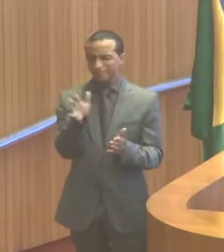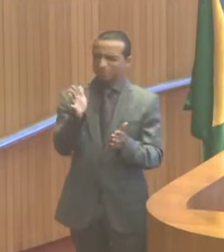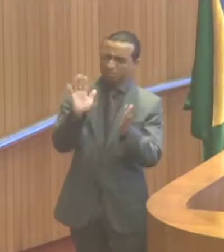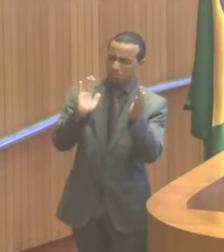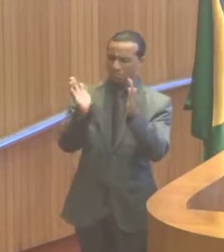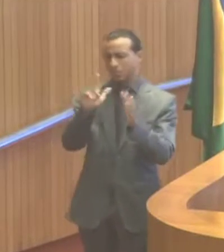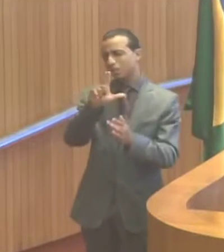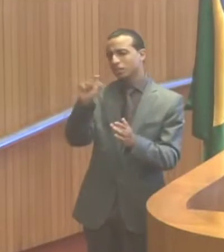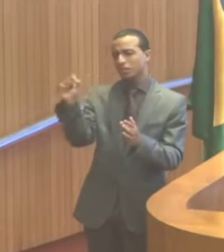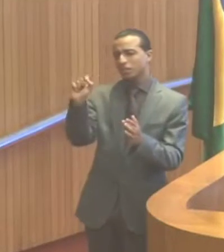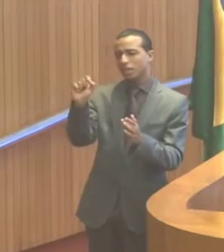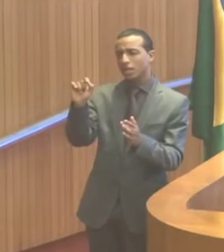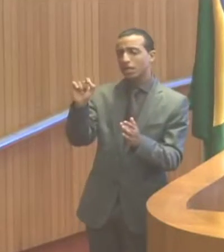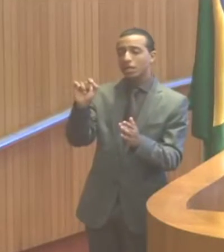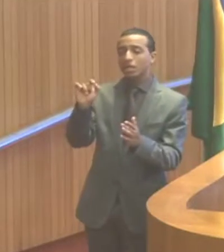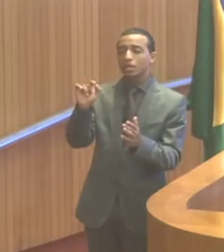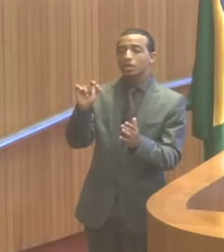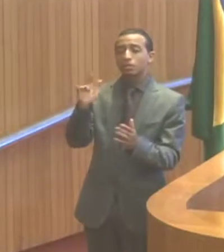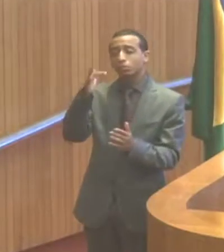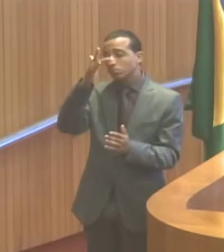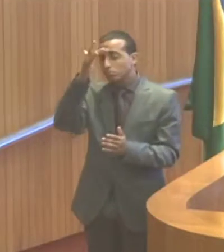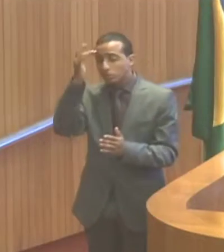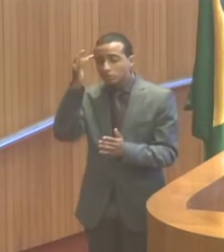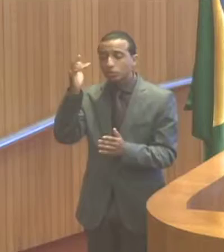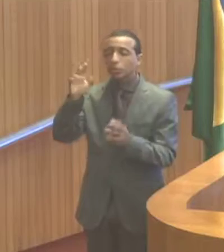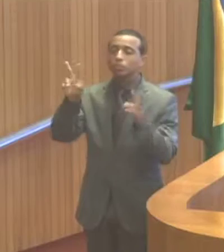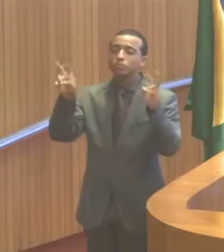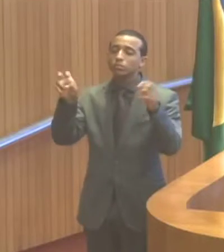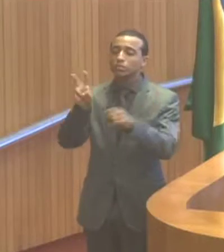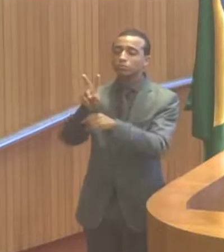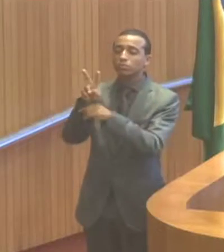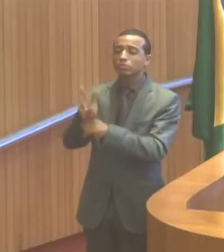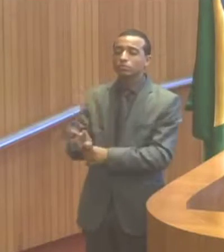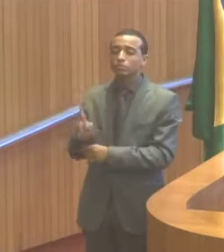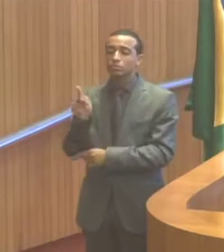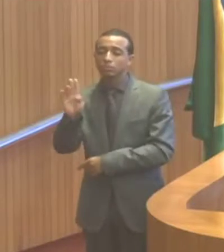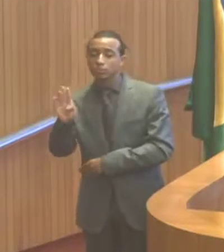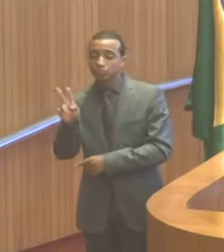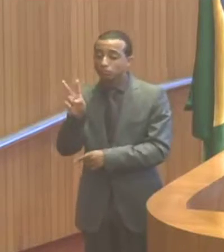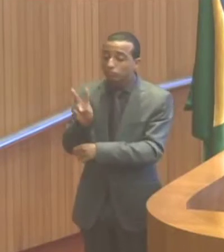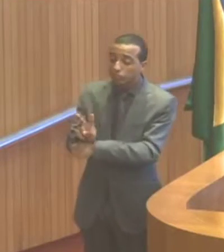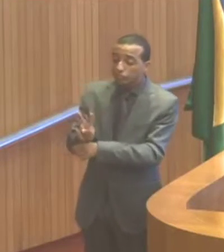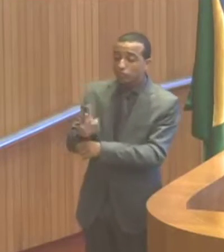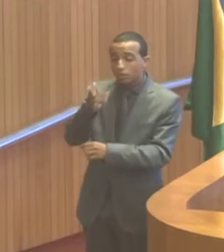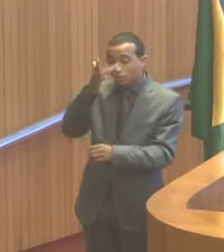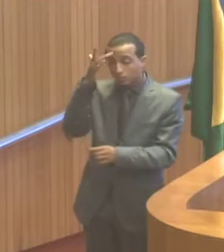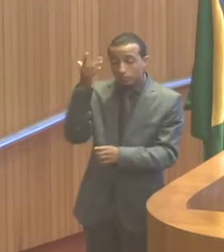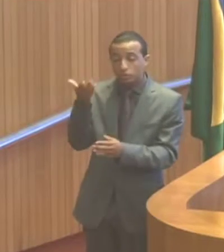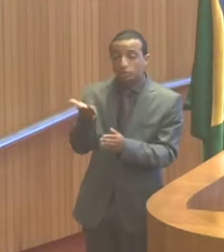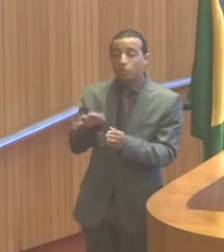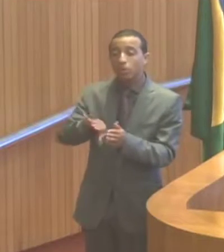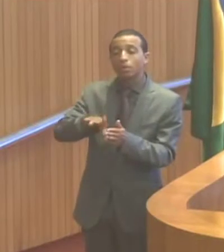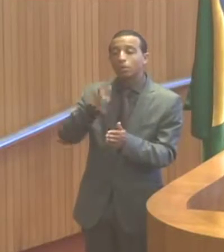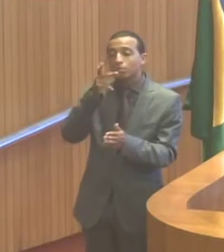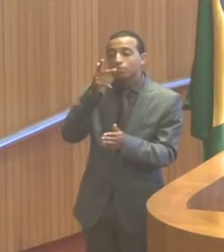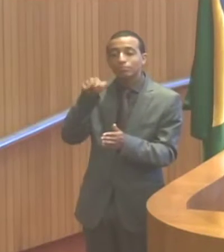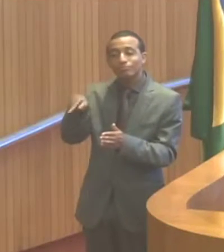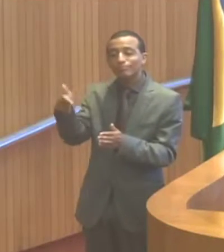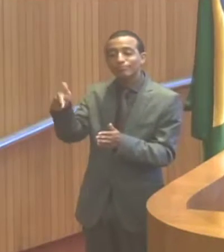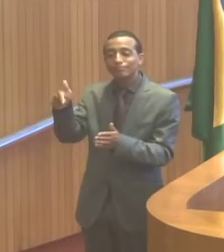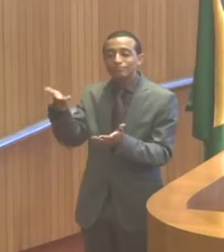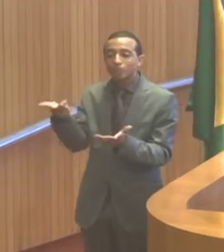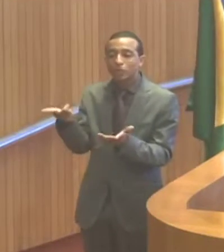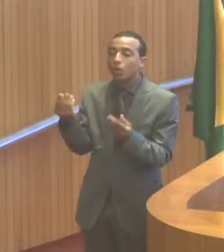aproximadamente 100 defensores públicos para fazer a defesa do cidadão que está em exclusão. E aí você vai, por exemplo, nas penitenciárias,